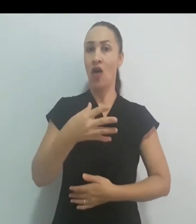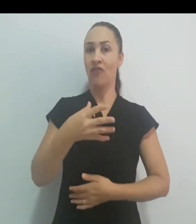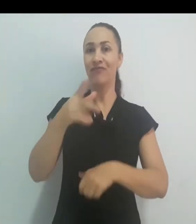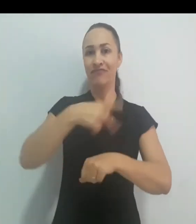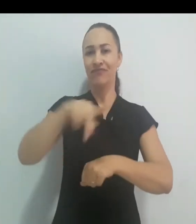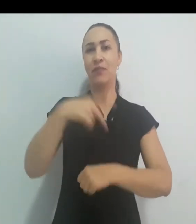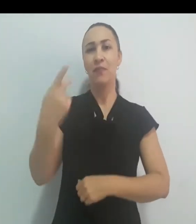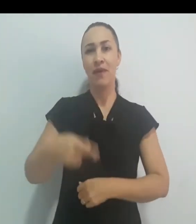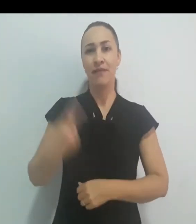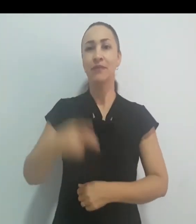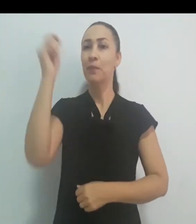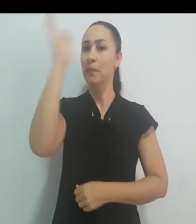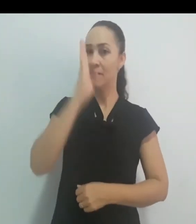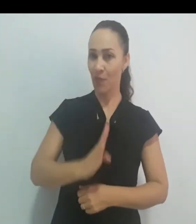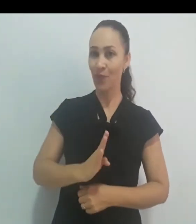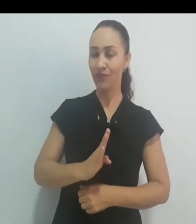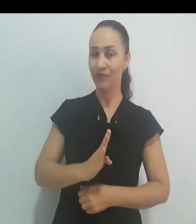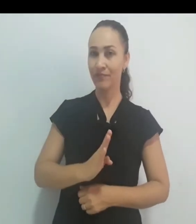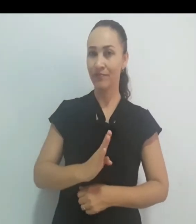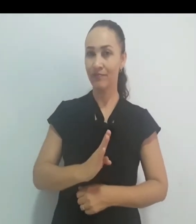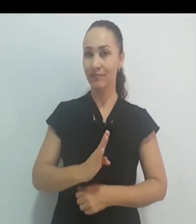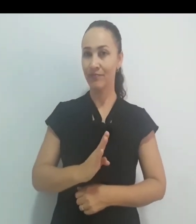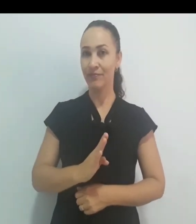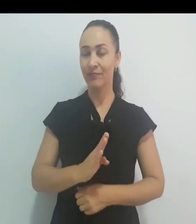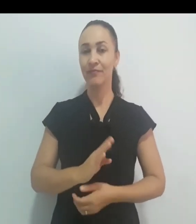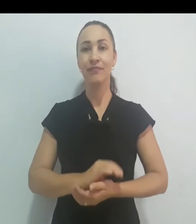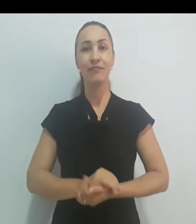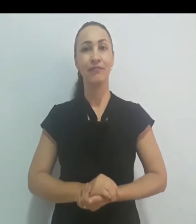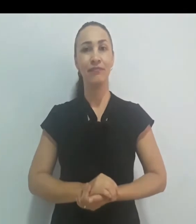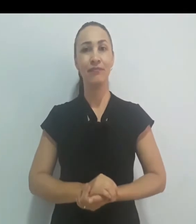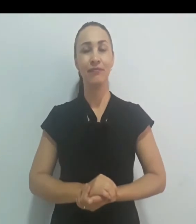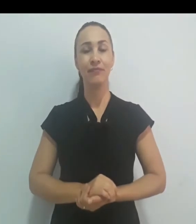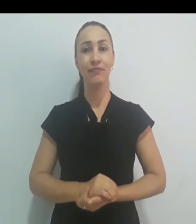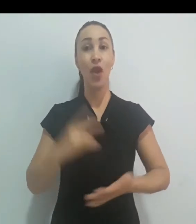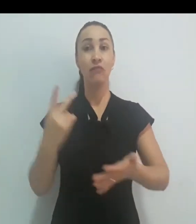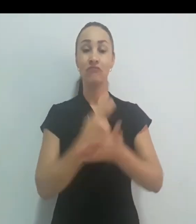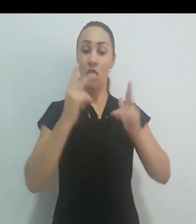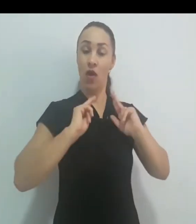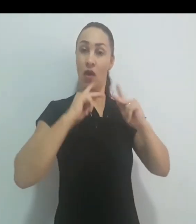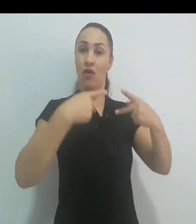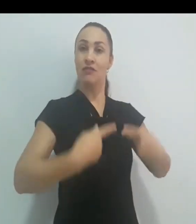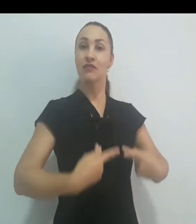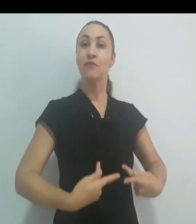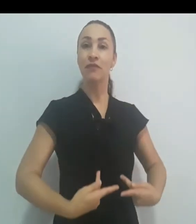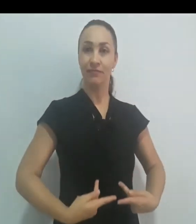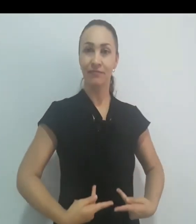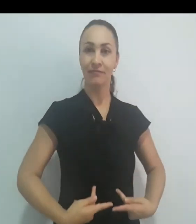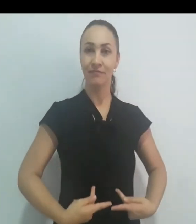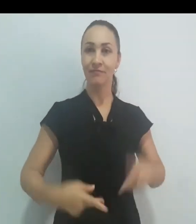nova no nosso país, né, aqui no Brasil, porque o